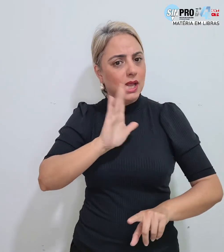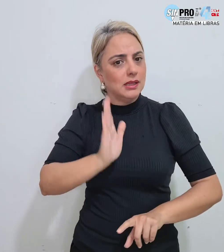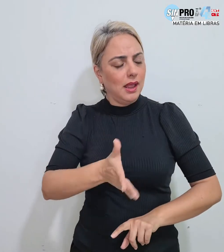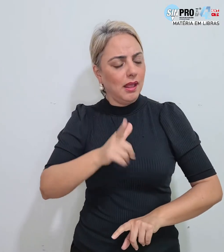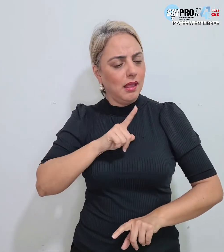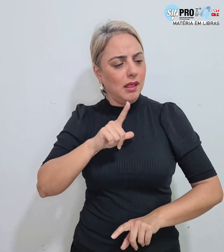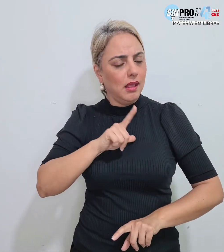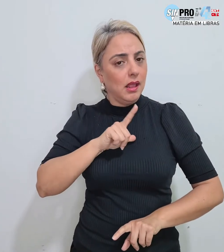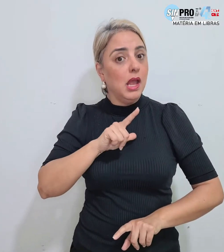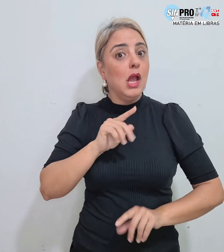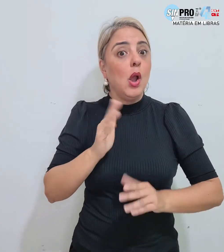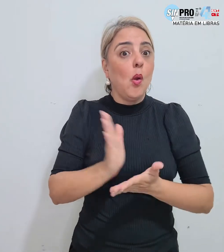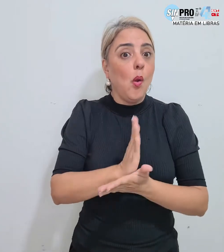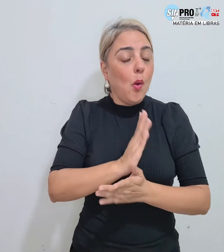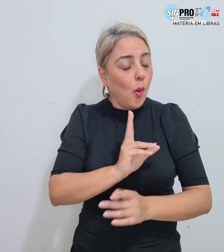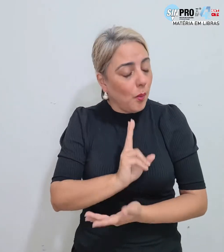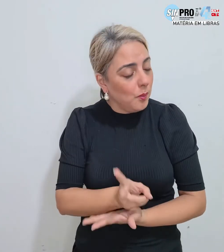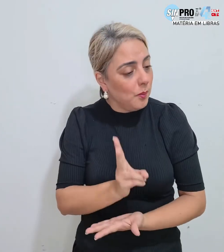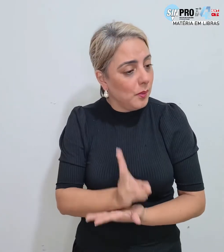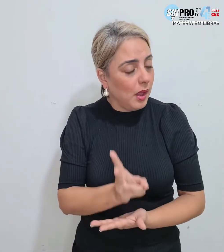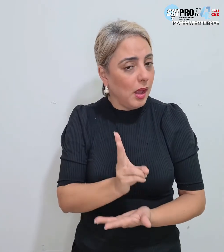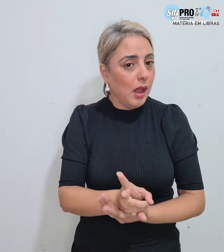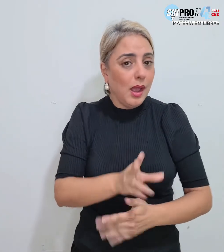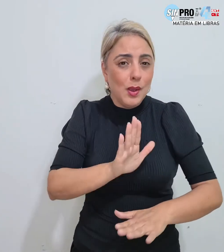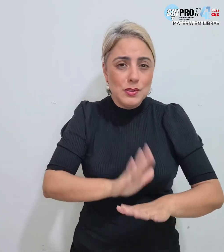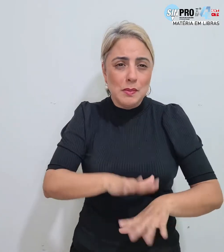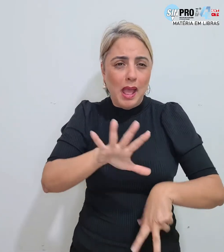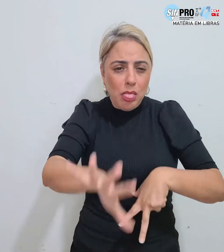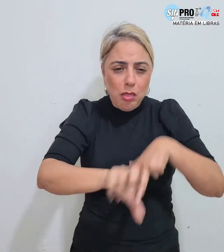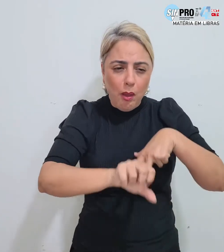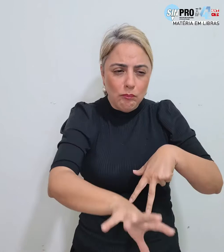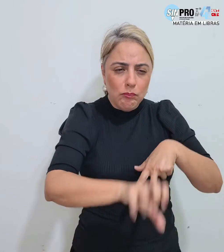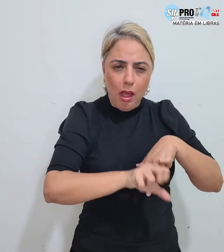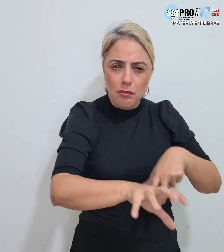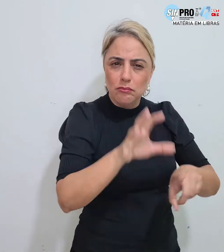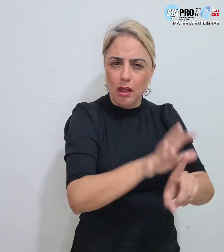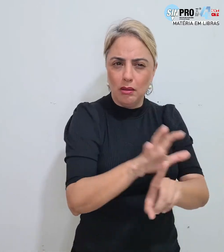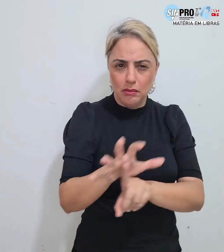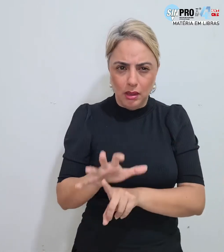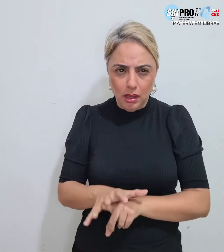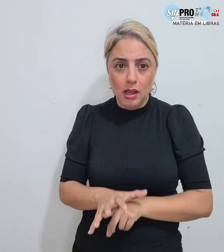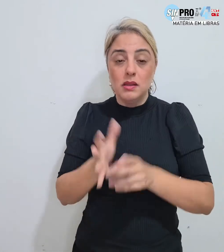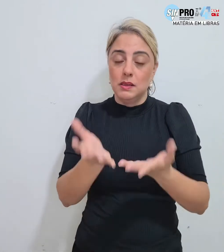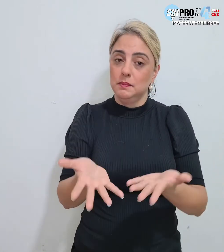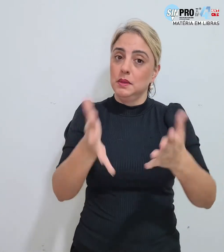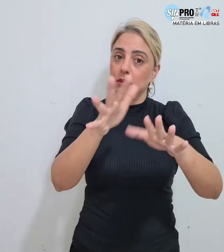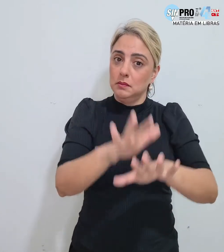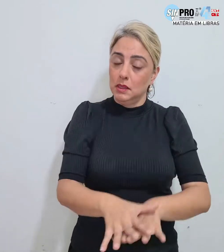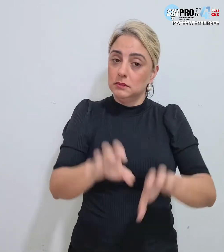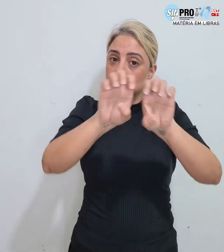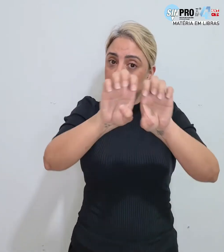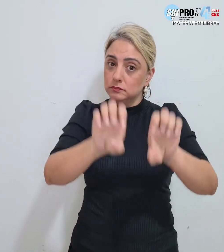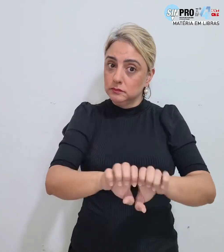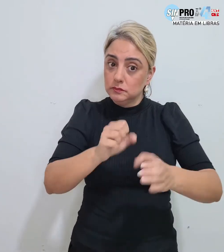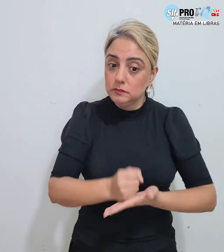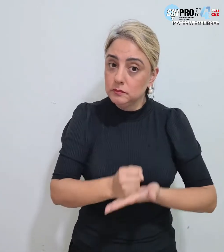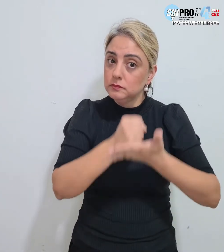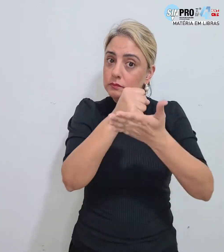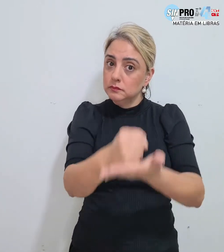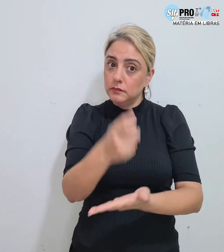devem estar sendo e talvez continuem a ser os mais afetados. Deve ser implementada uma estrutura de apoio